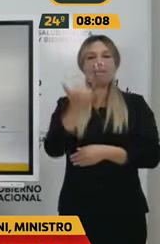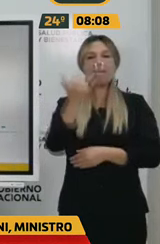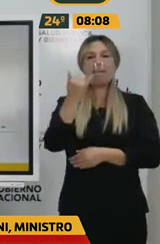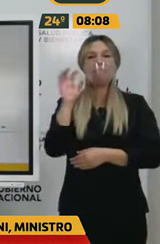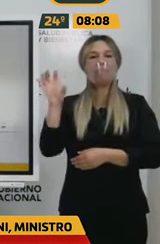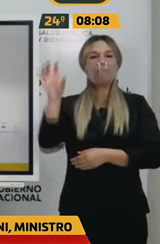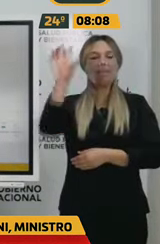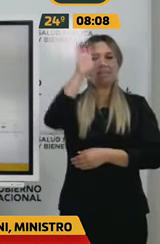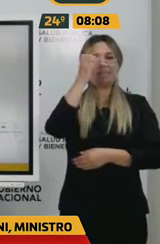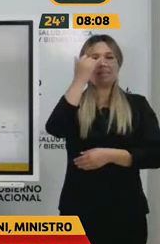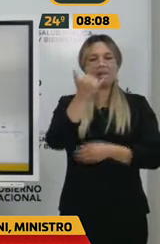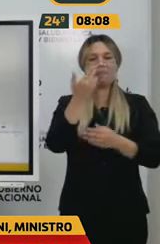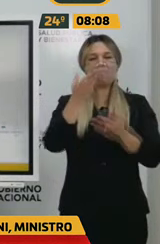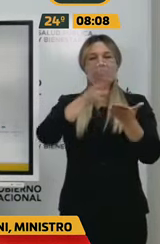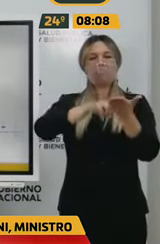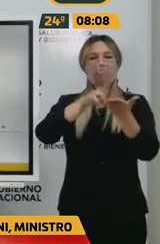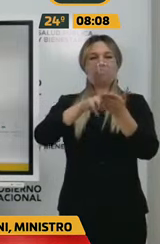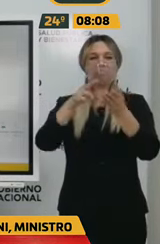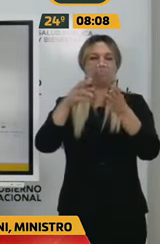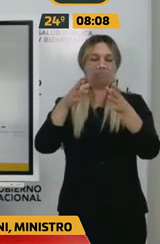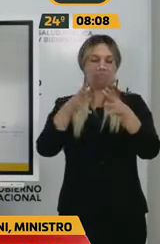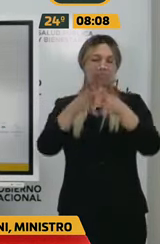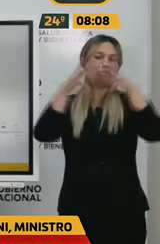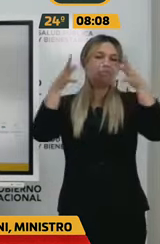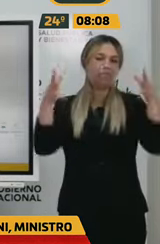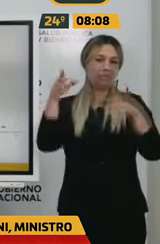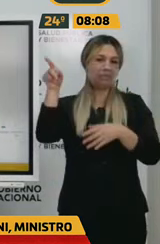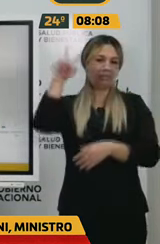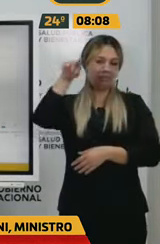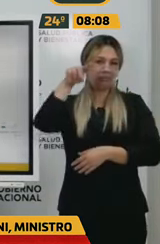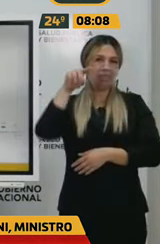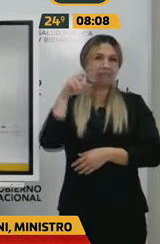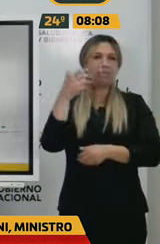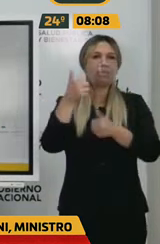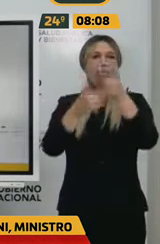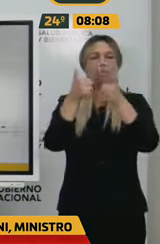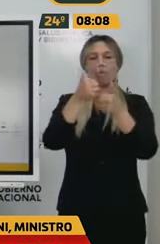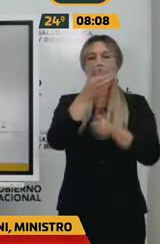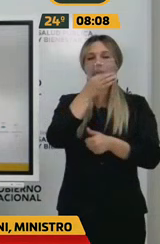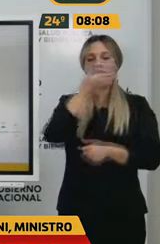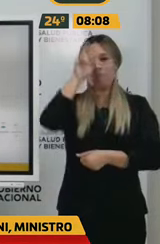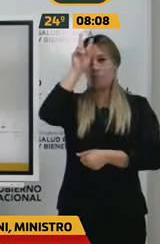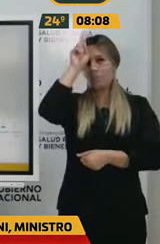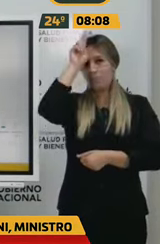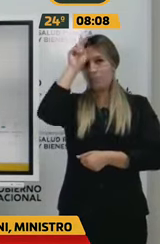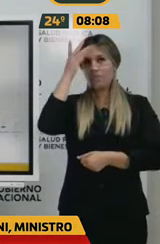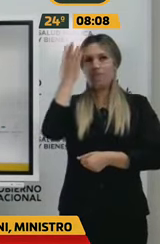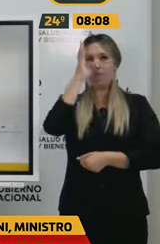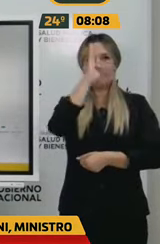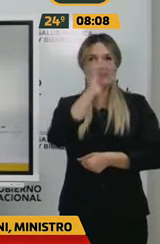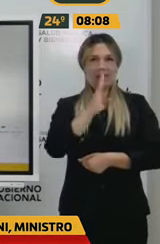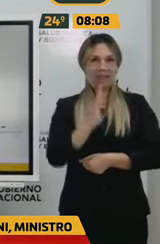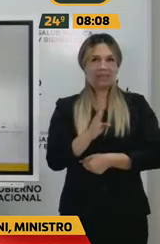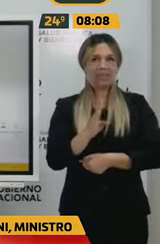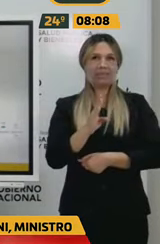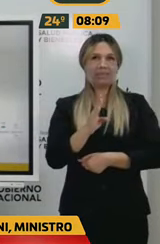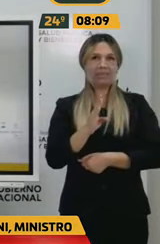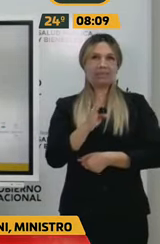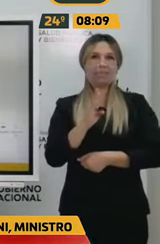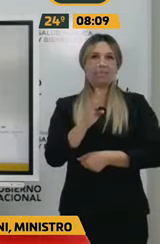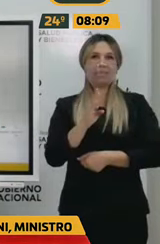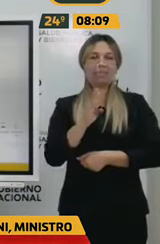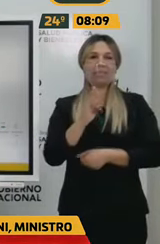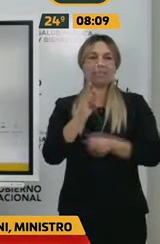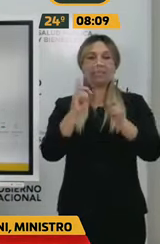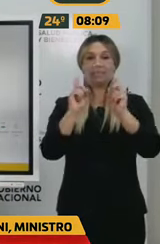de mortalidad un poco más grande, estamos hablando de países como Perú, como Brasil, incluso